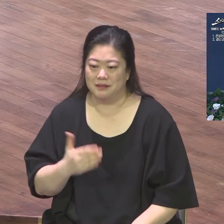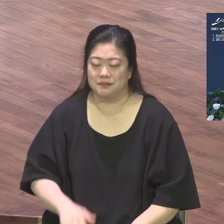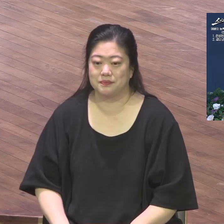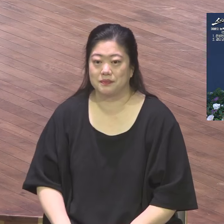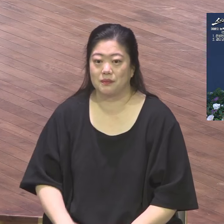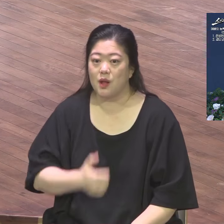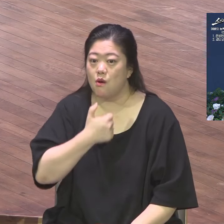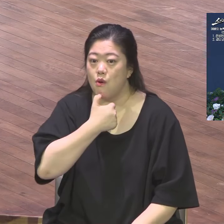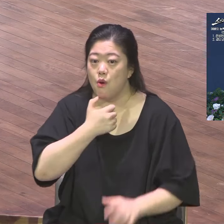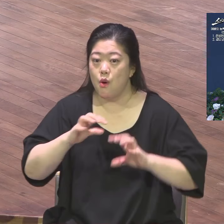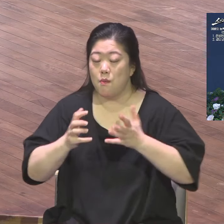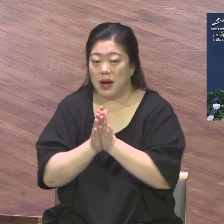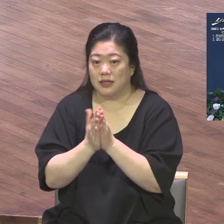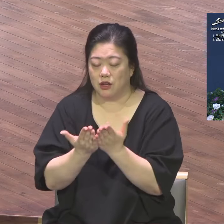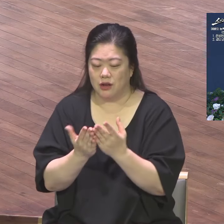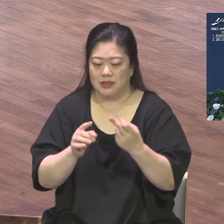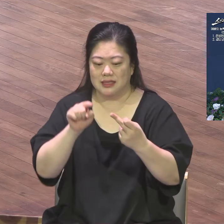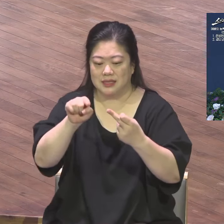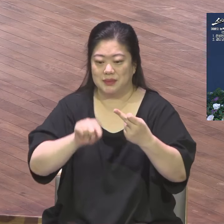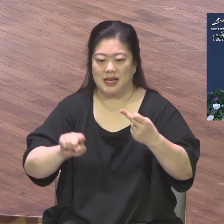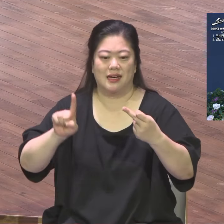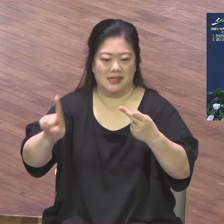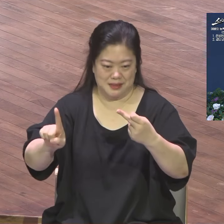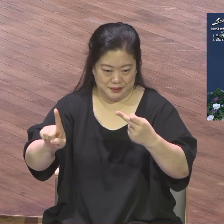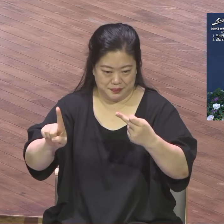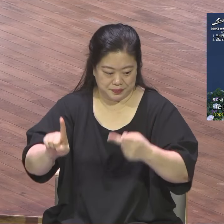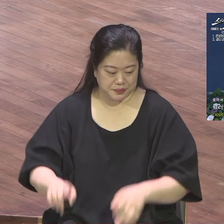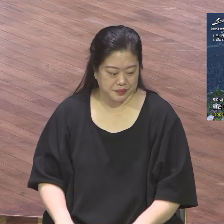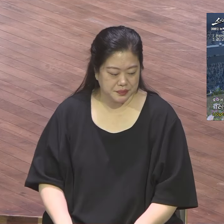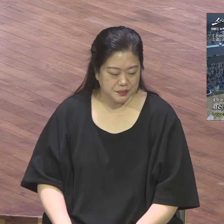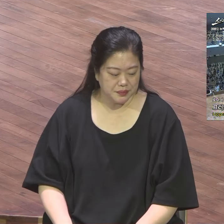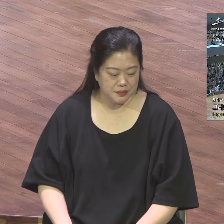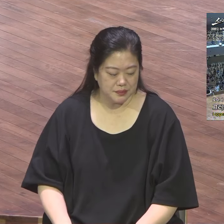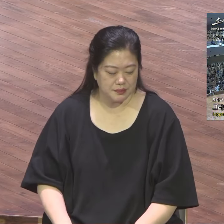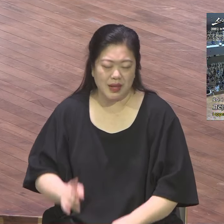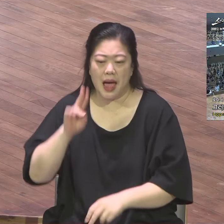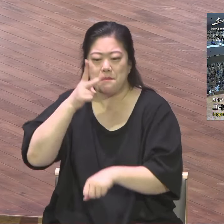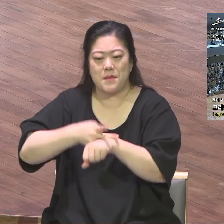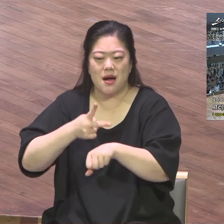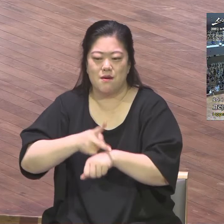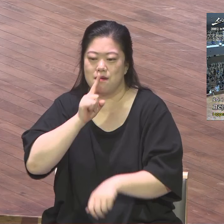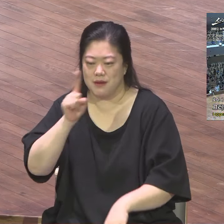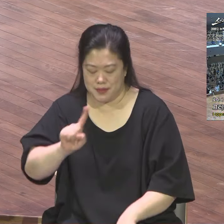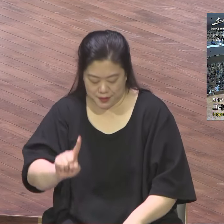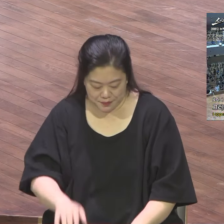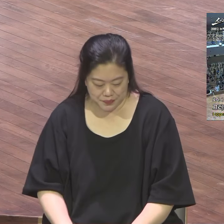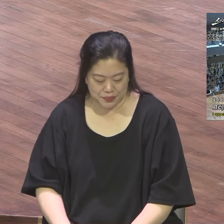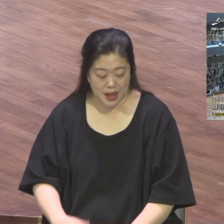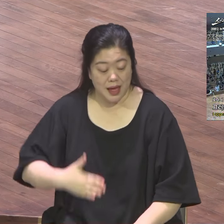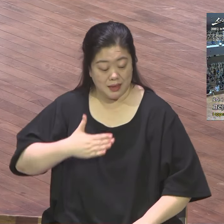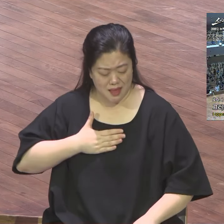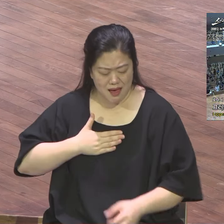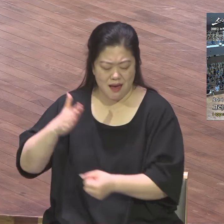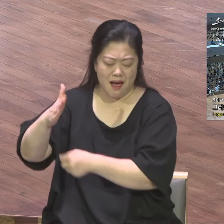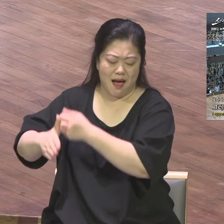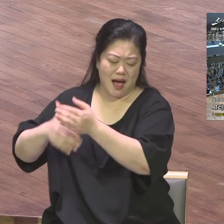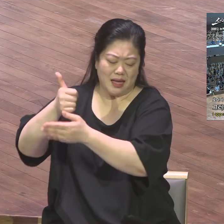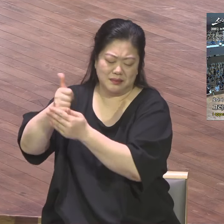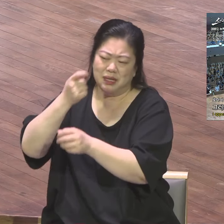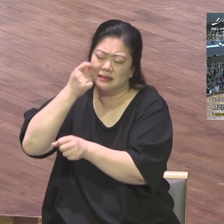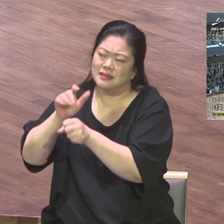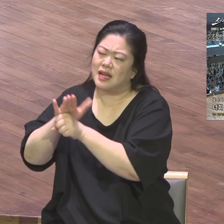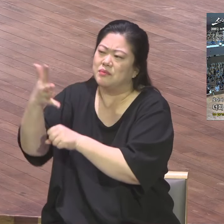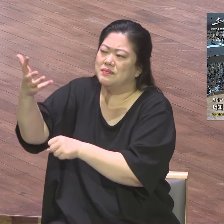로마서 12장 1절의 말씀 보면요, 사도 바울이 이렇게 강조합니다. 그러므로 형제들아, 내가 하나님의 모든 자비하심으로